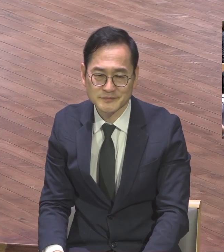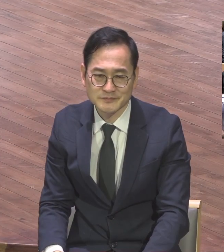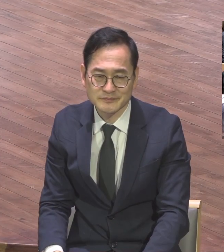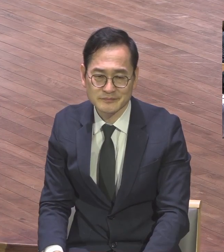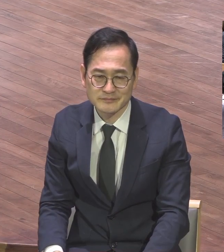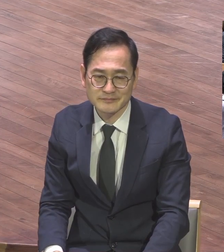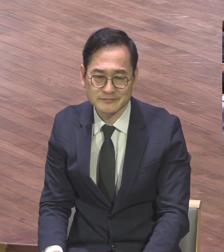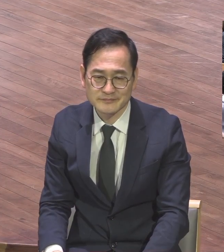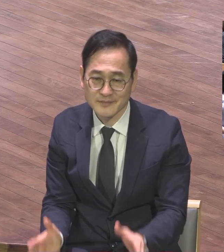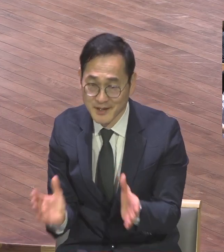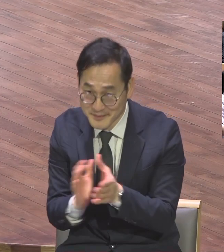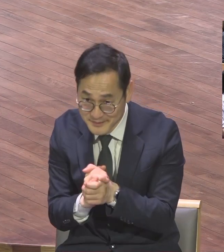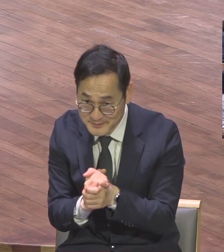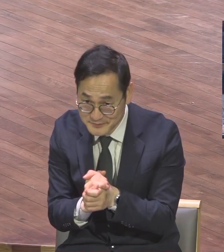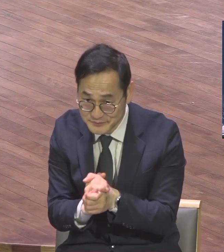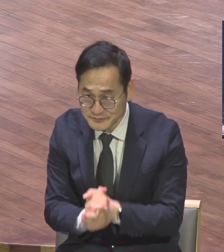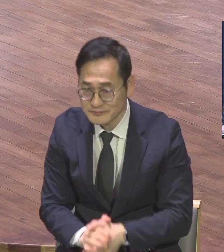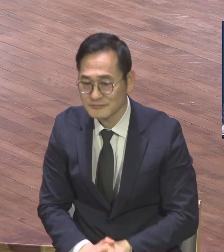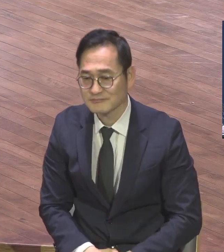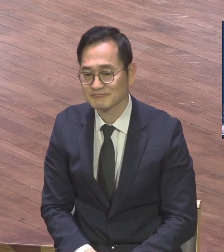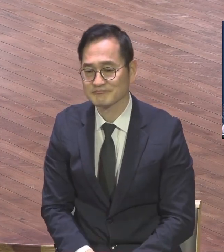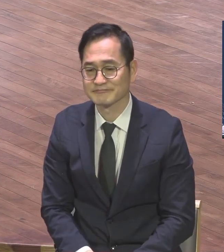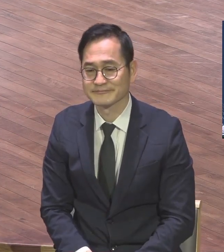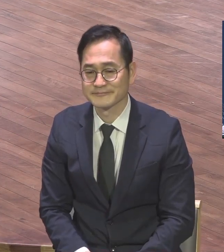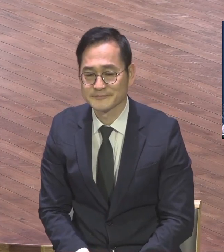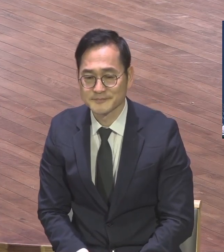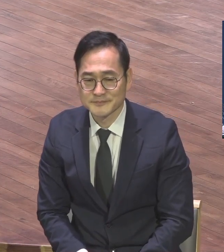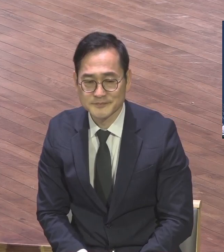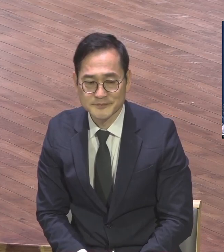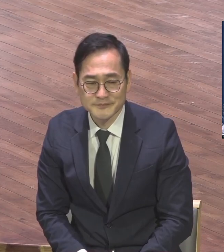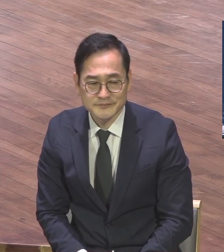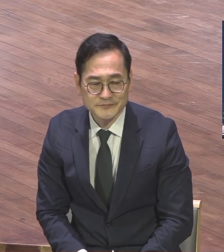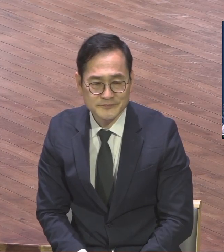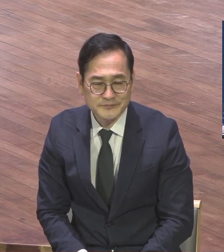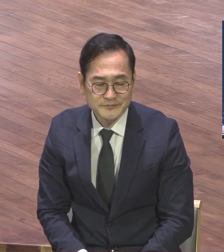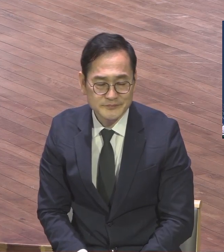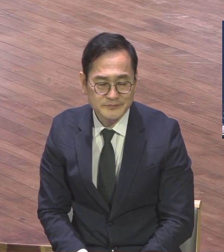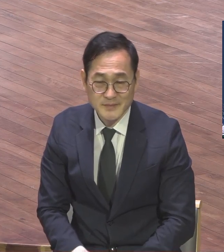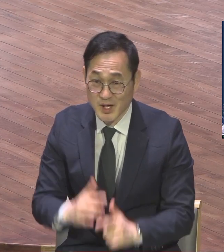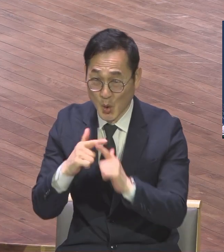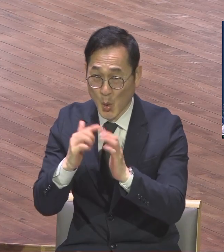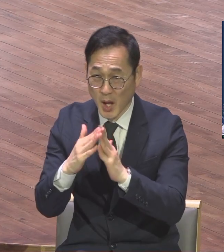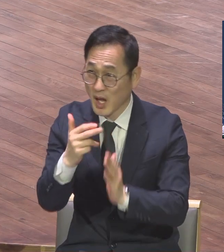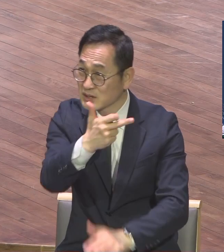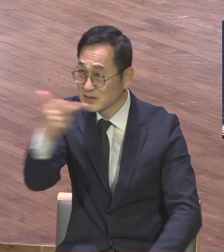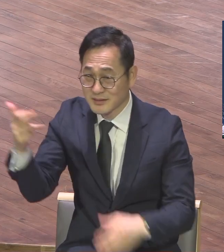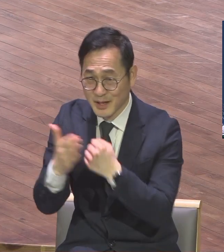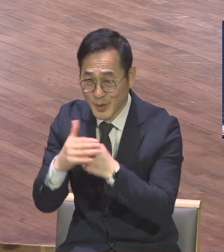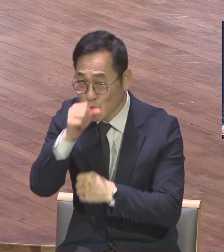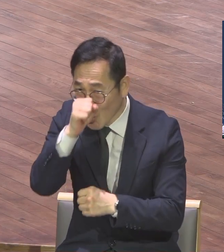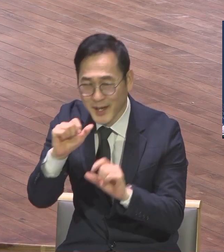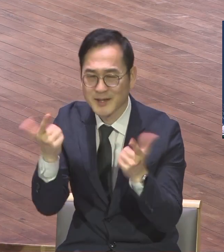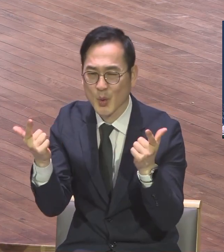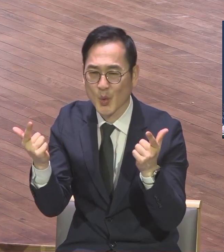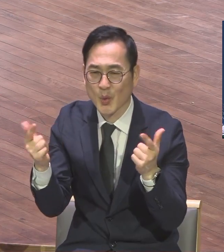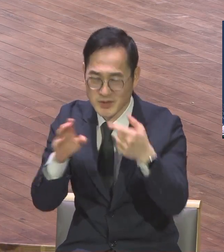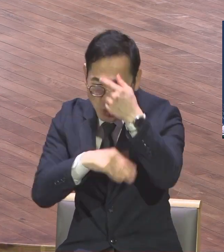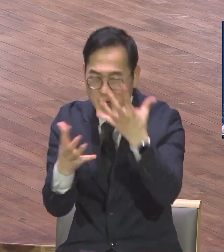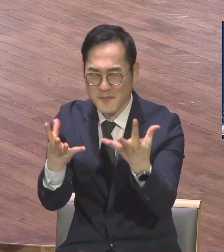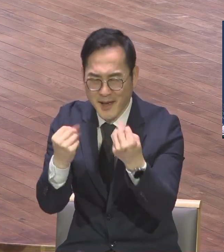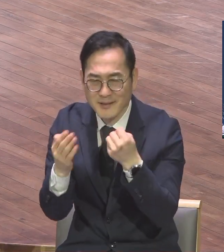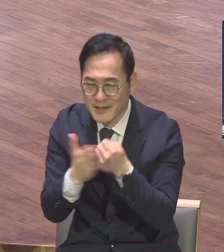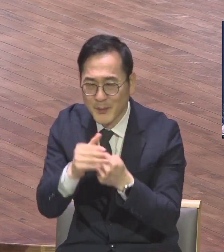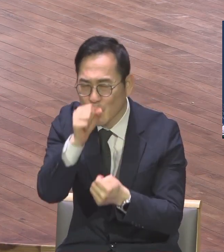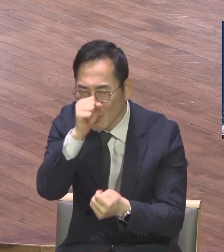할렐루야. 정말 여러분 아멘입니다. 교회가 크다고 하는 얘기가 아니에요. 성도들이 많다고 하는 얘기가